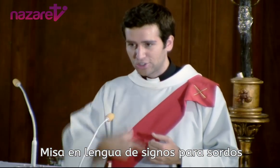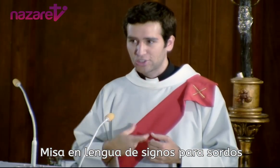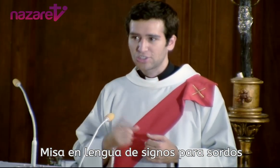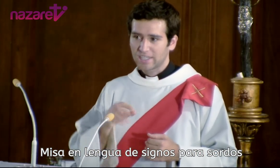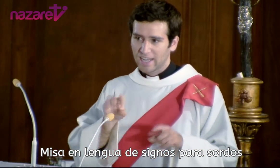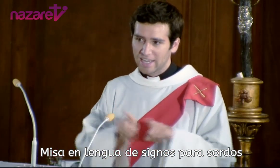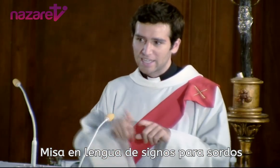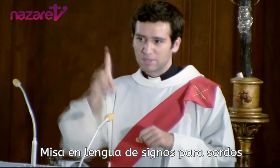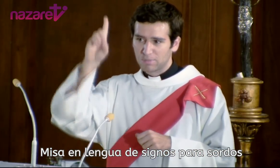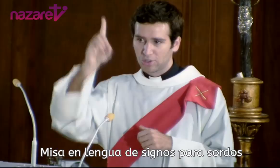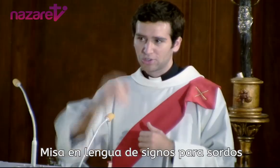nosotros es el mismo Dios.